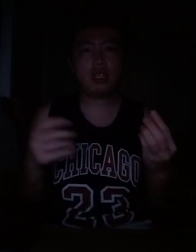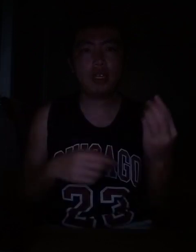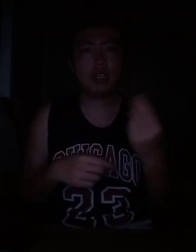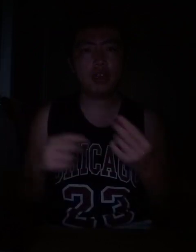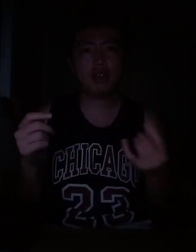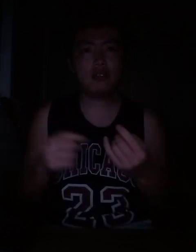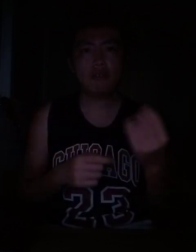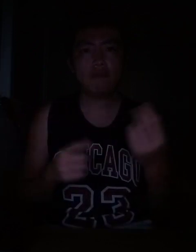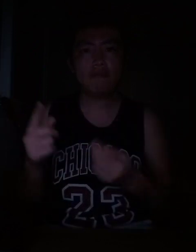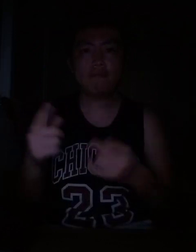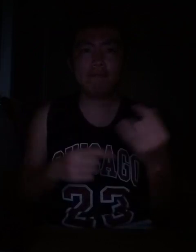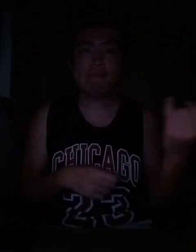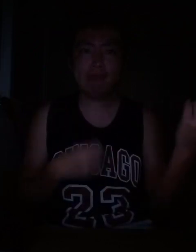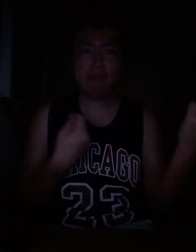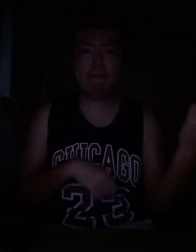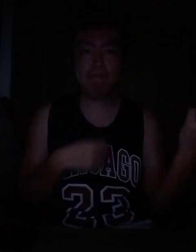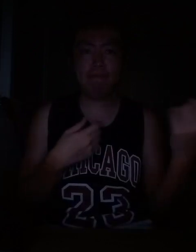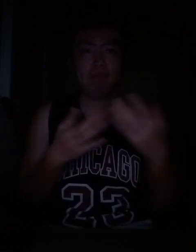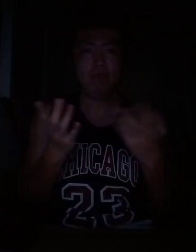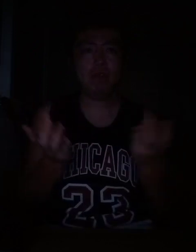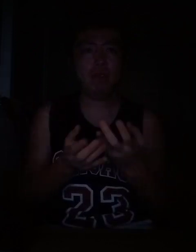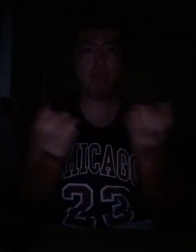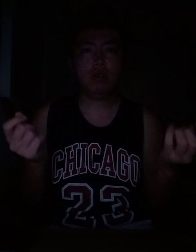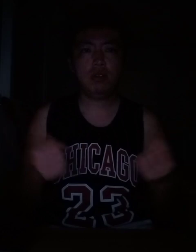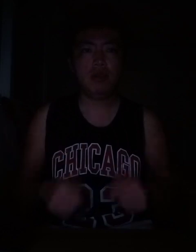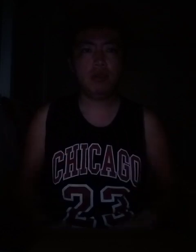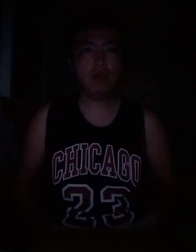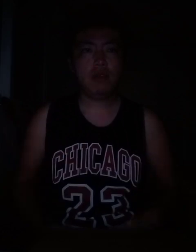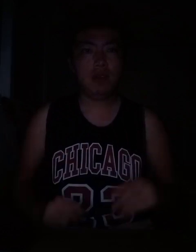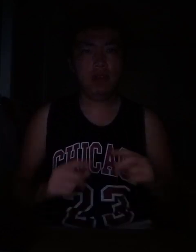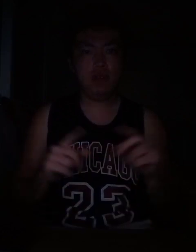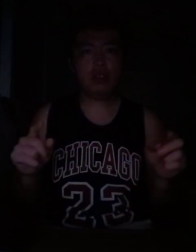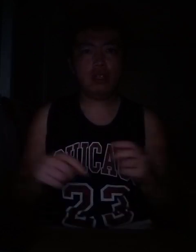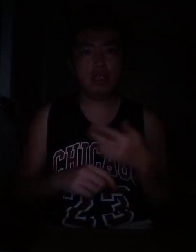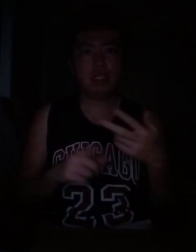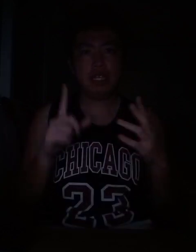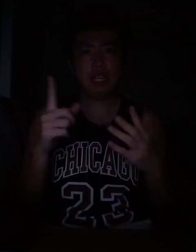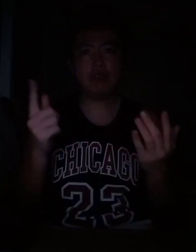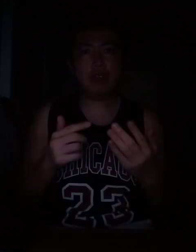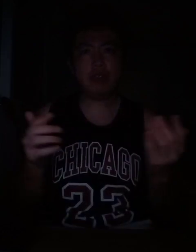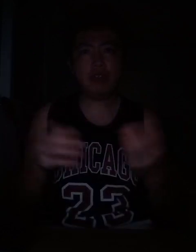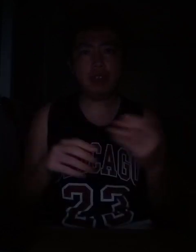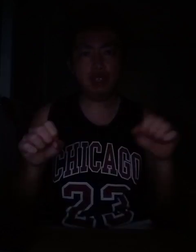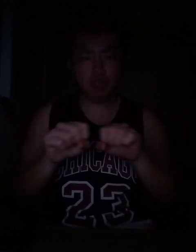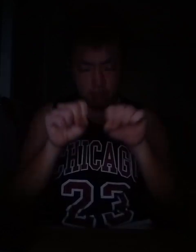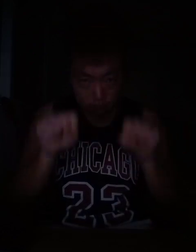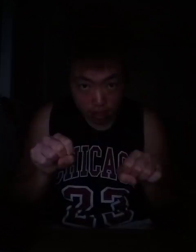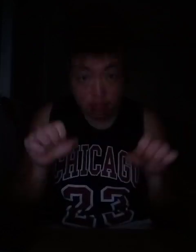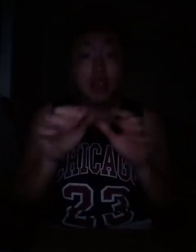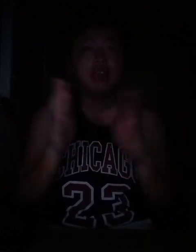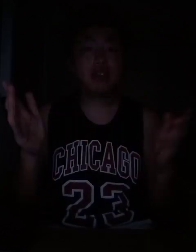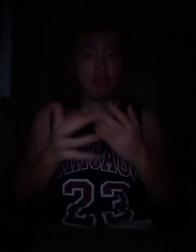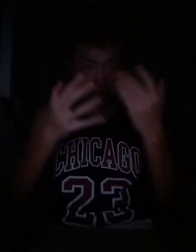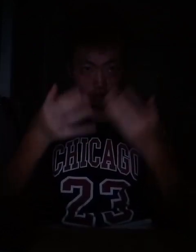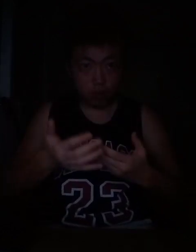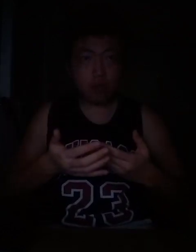1위를 차지한 뉴진스가 공연하고 해외 팬이 많은 세븐틴 등 다른 아이돌 그룹들의 참가도 논의